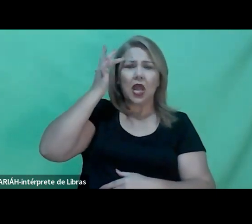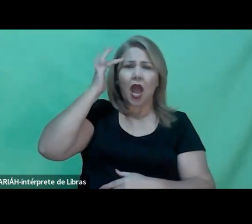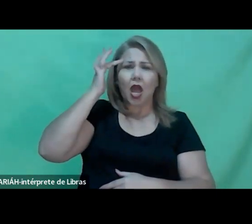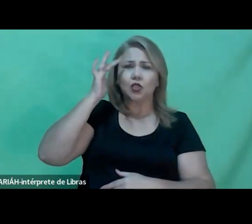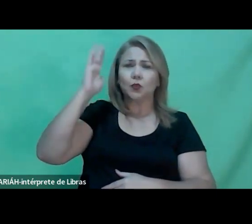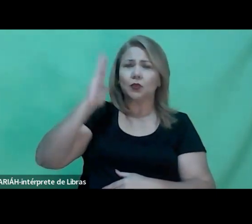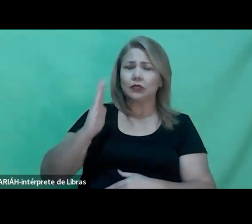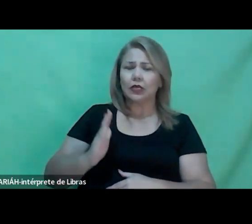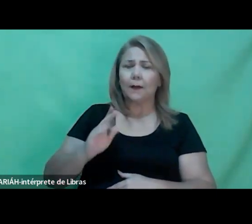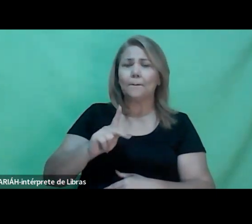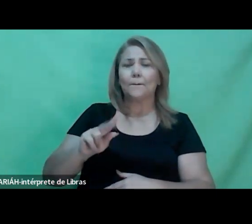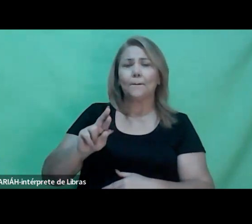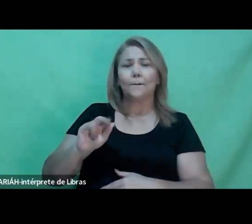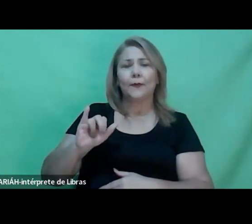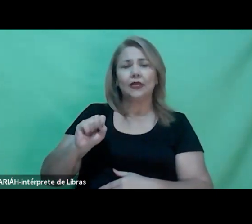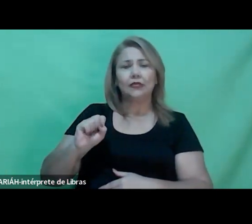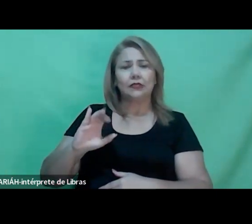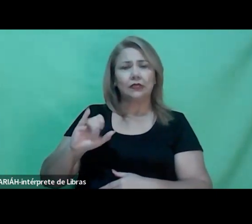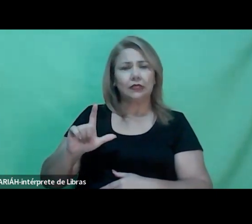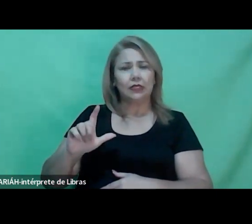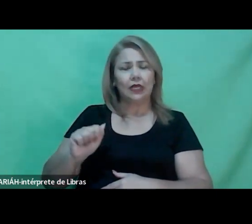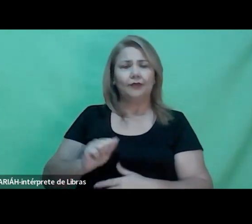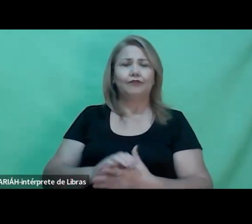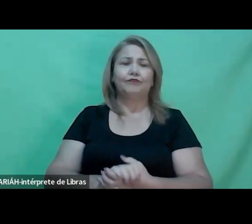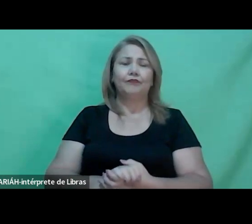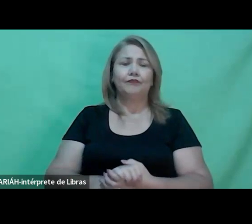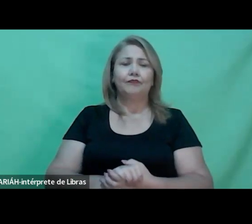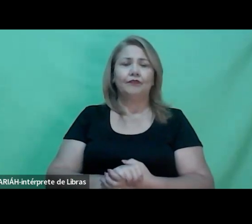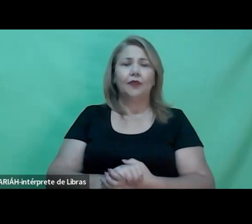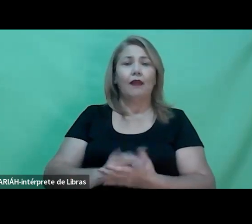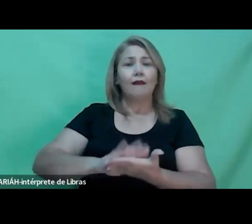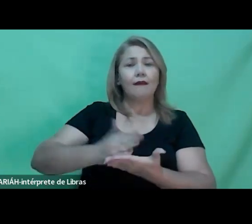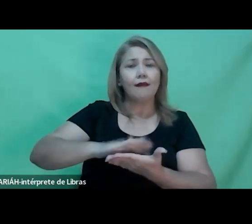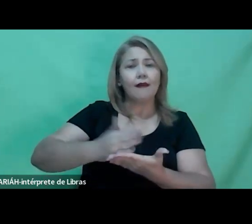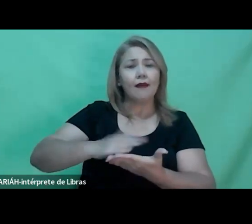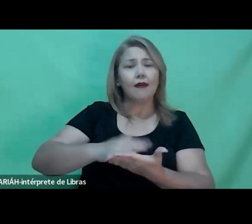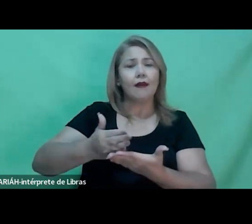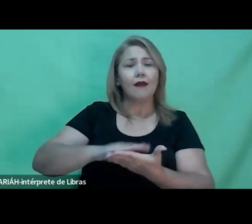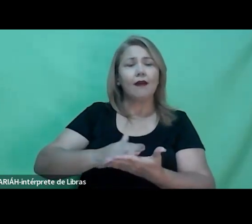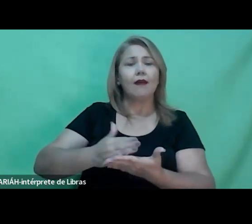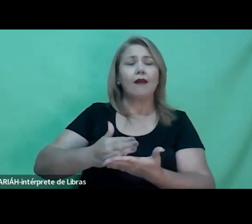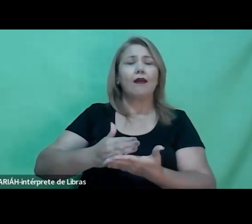Ah Esa esa la que está leyendo chirle Ya te la hce lo la